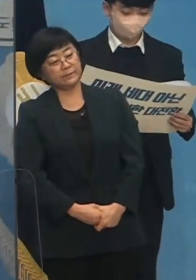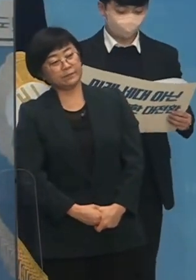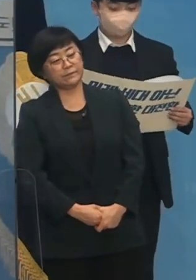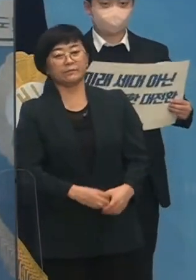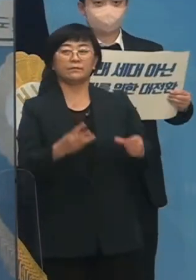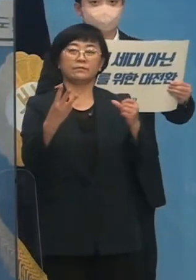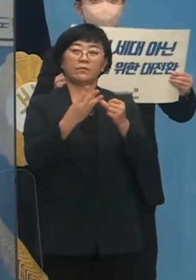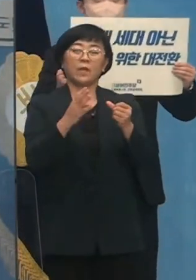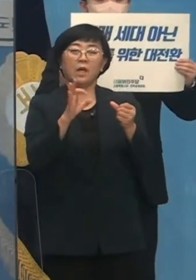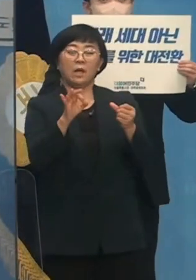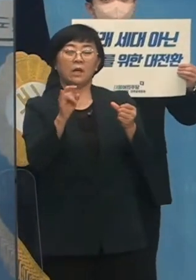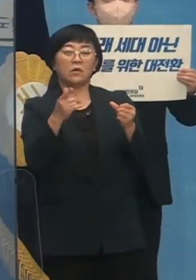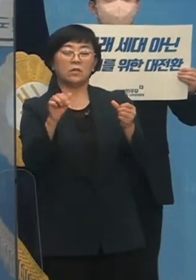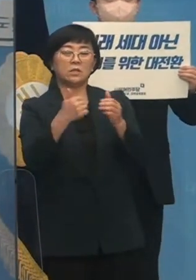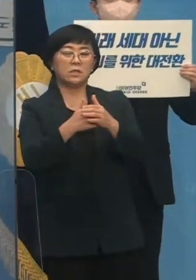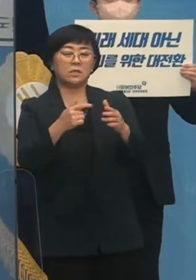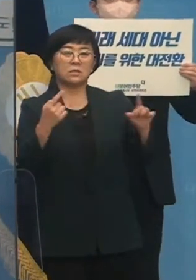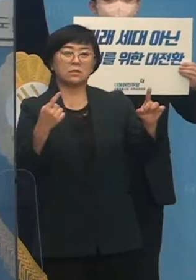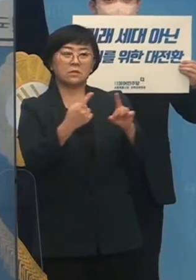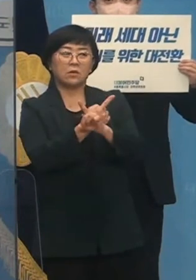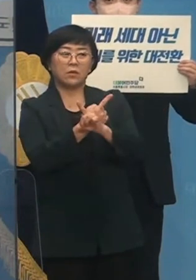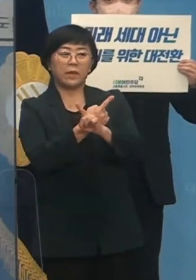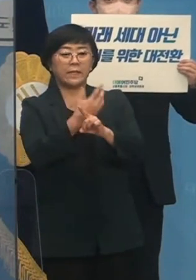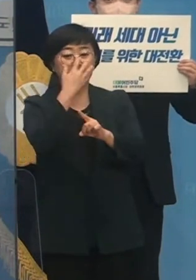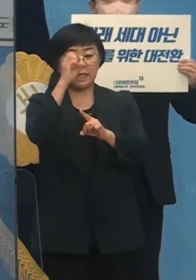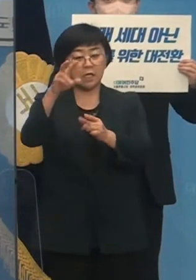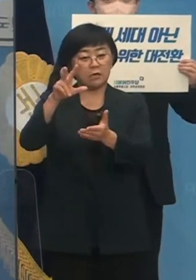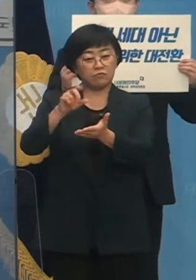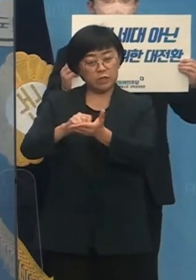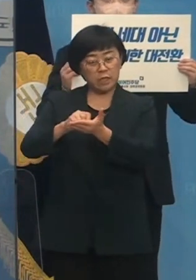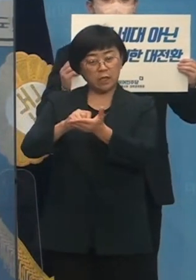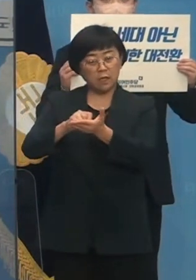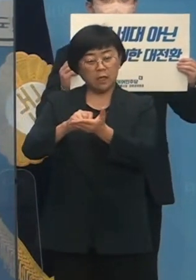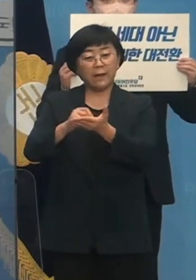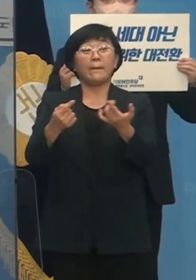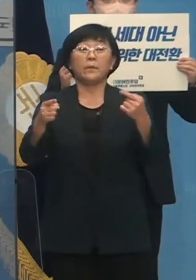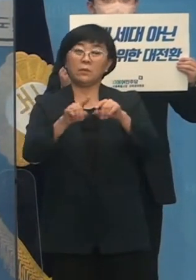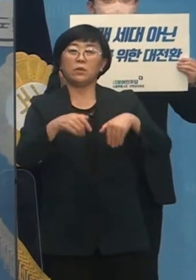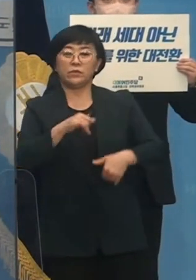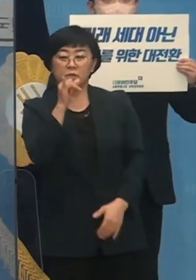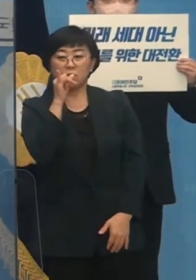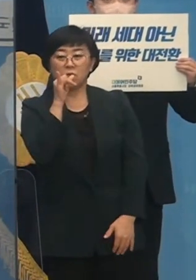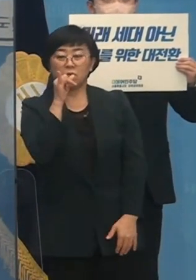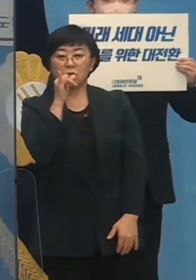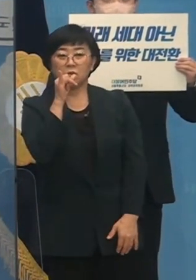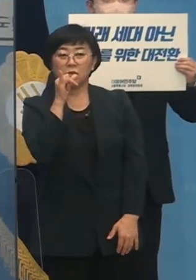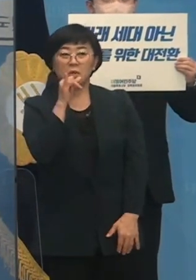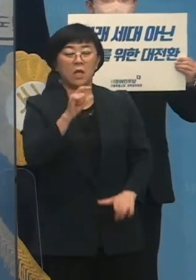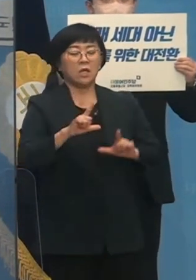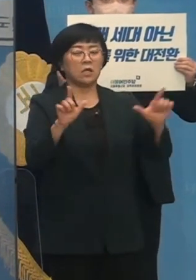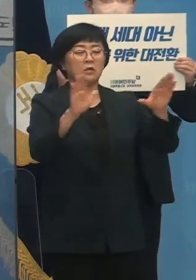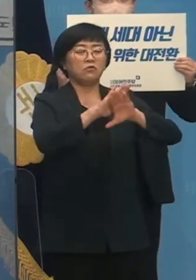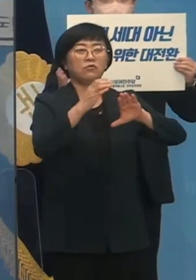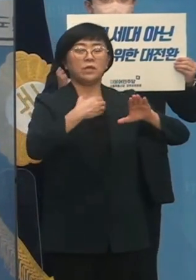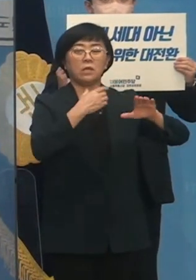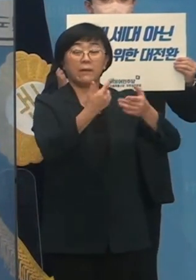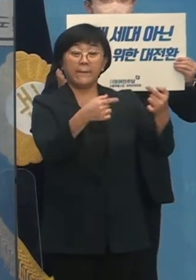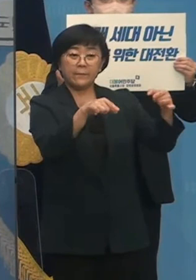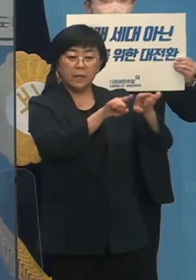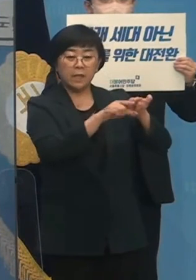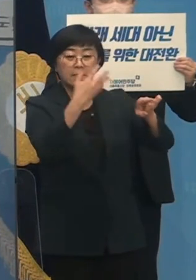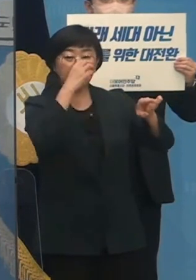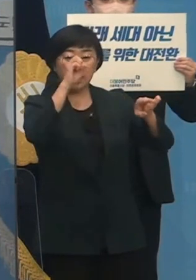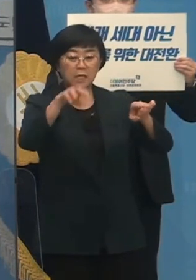셋째, 에너지 대전환 과정에 쓰레기 문제 해결이 수반되어야 합니다. 우리는 기후위기와 더불어 쓰레기